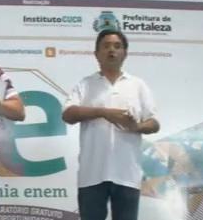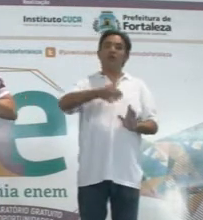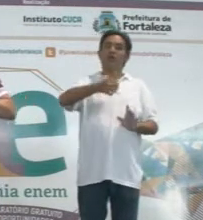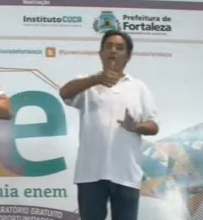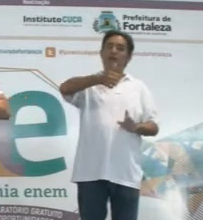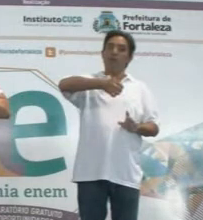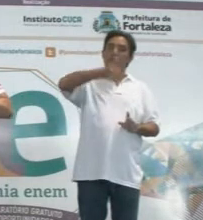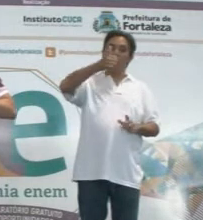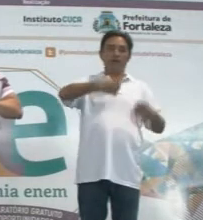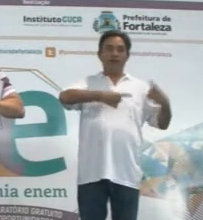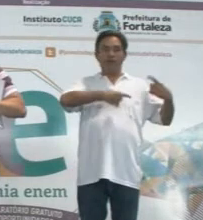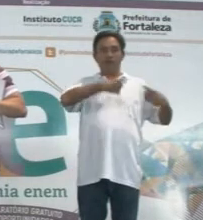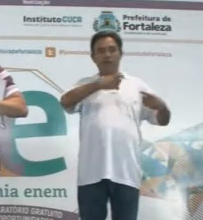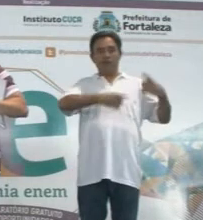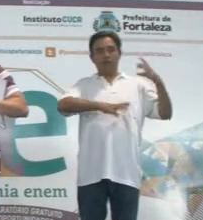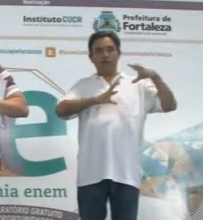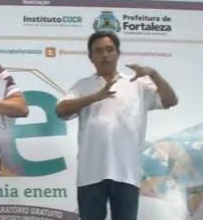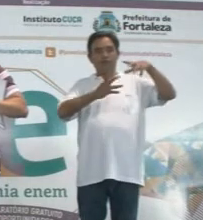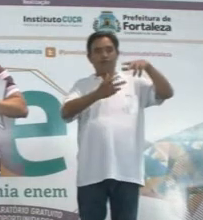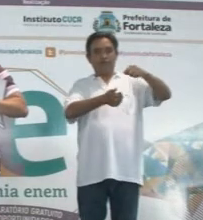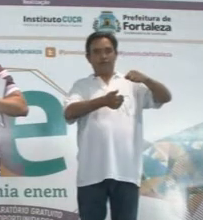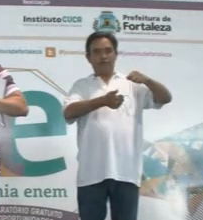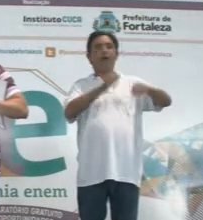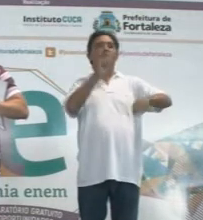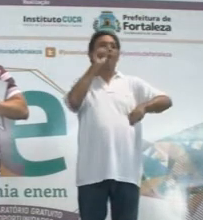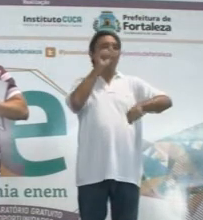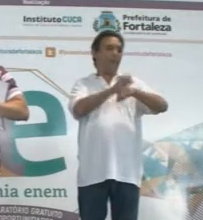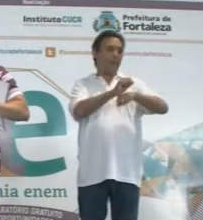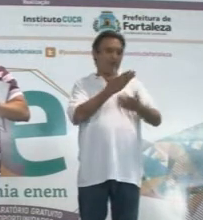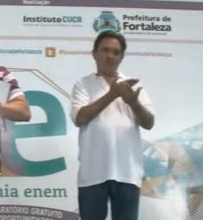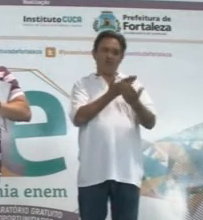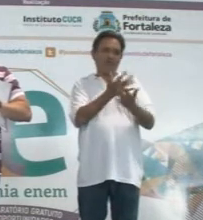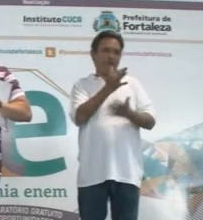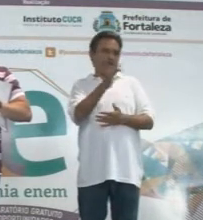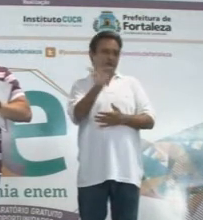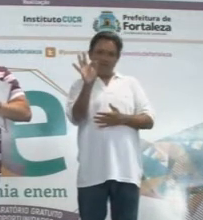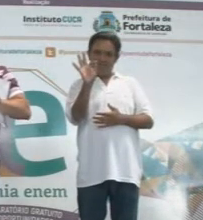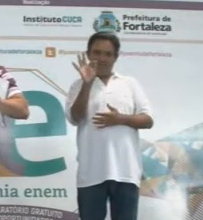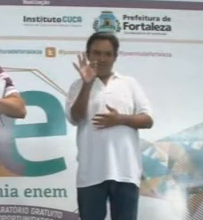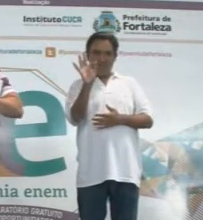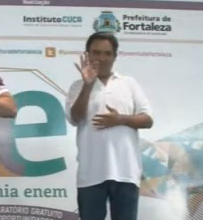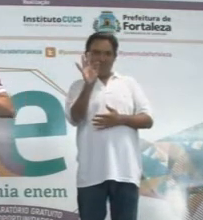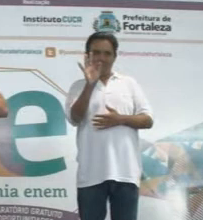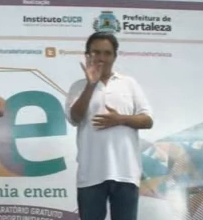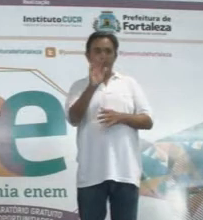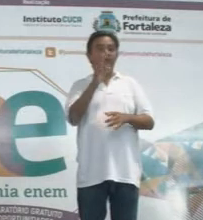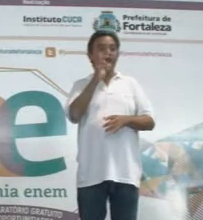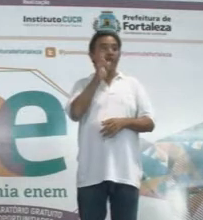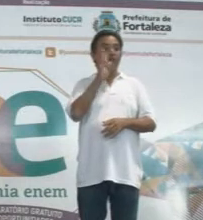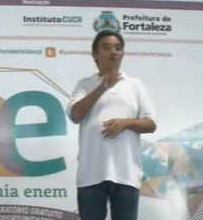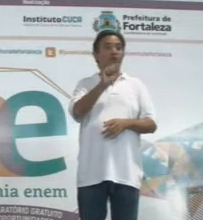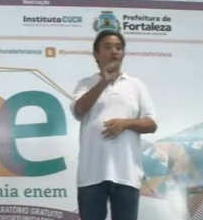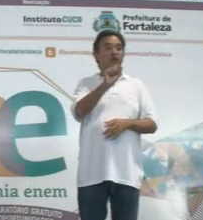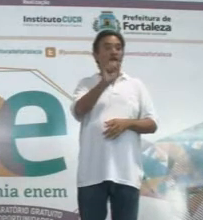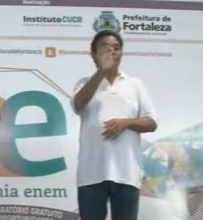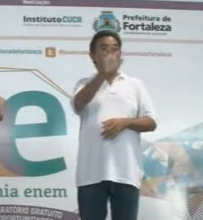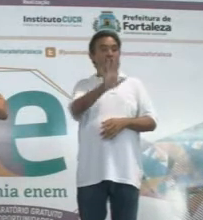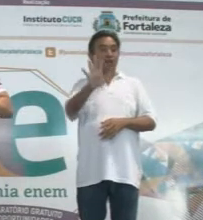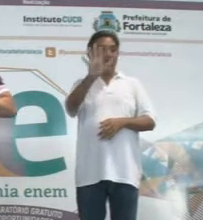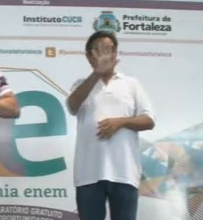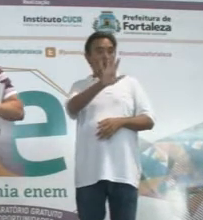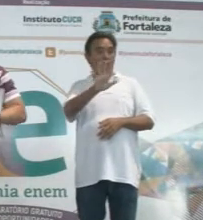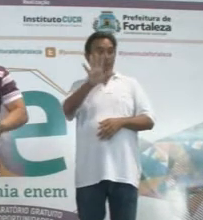Guerra Mundial. Tá? A partir da Primeira Guerra Mundial a gente começa a olhar a Europa e não mais